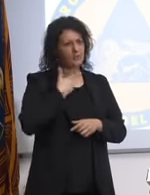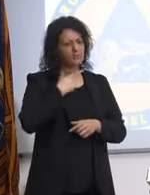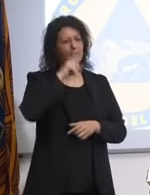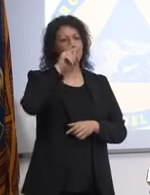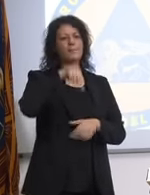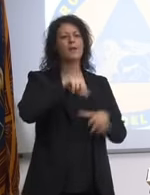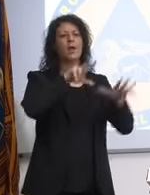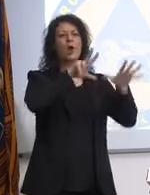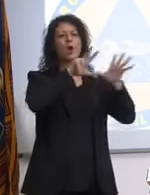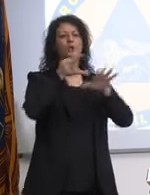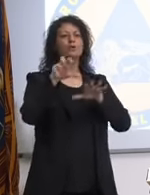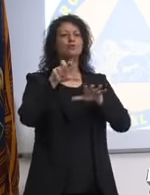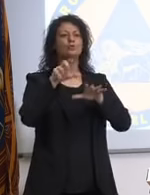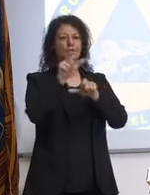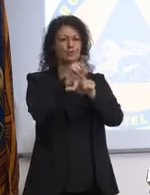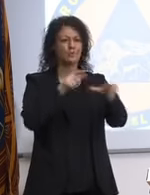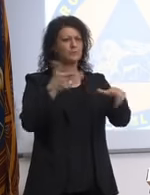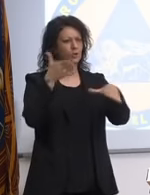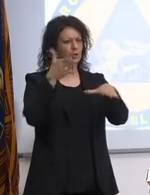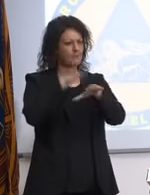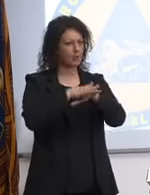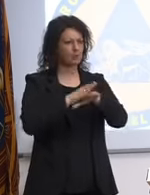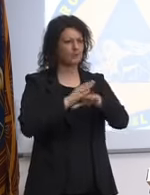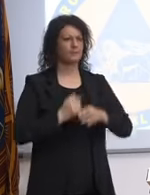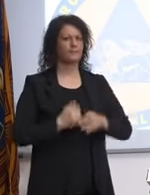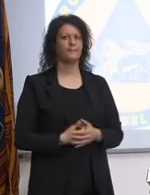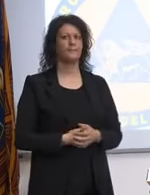morti.